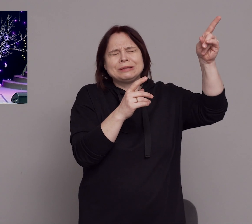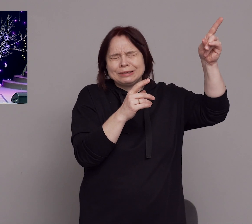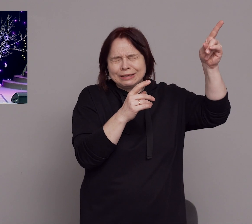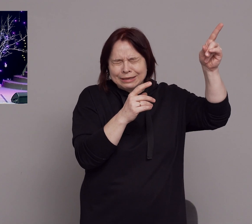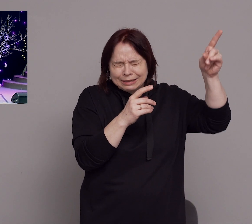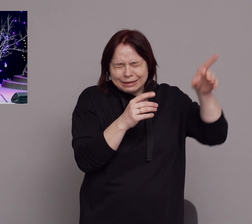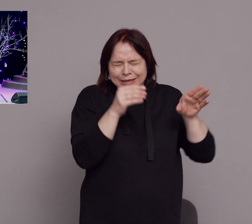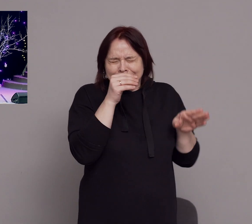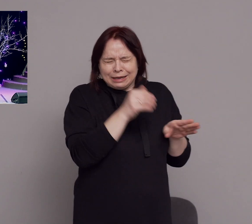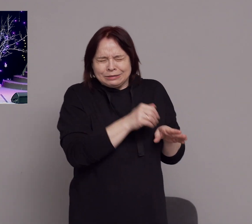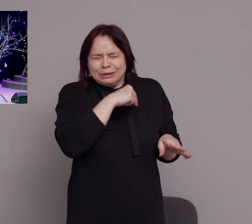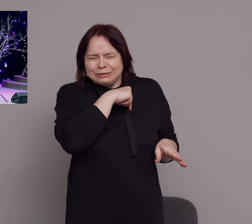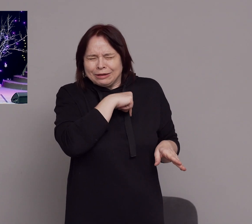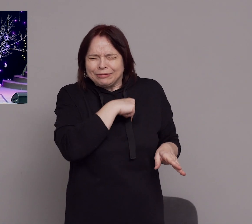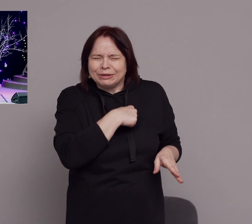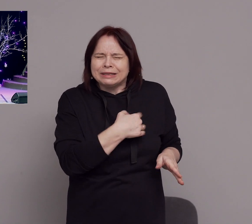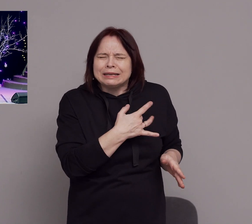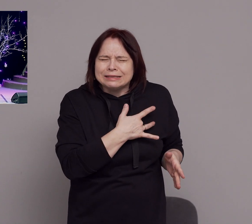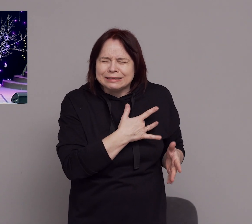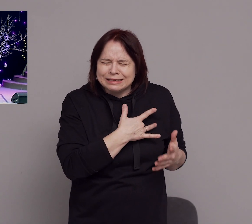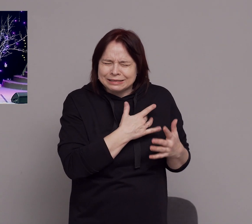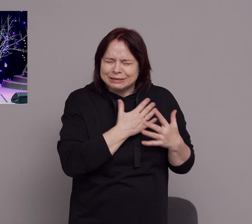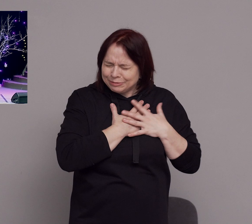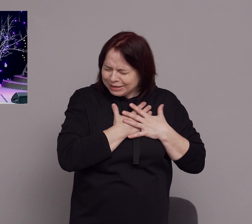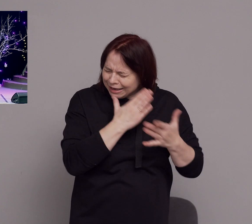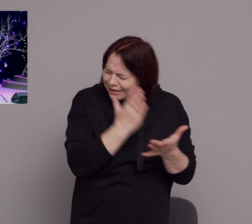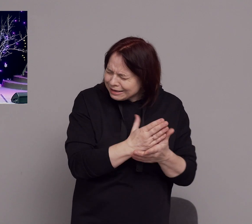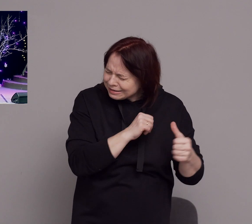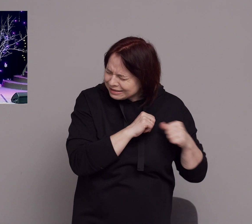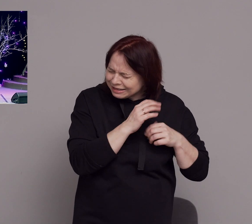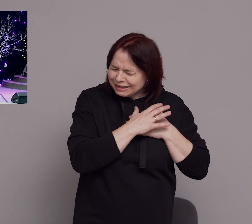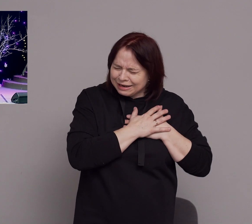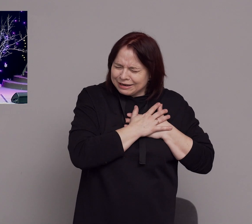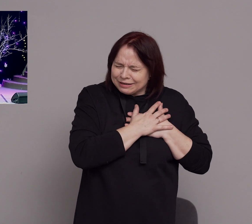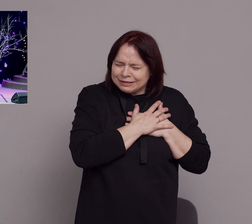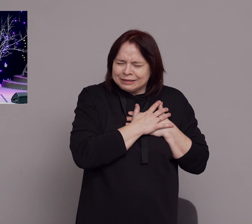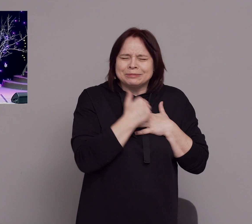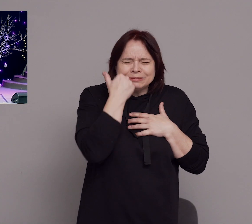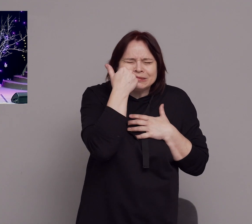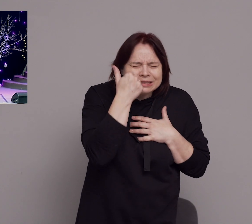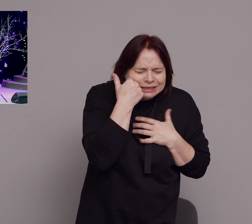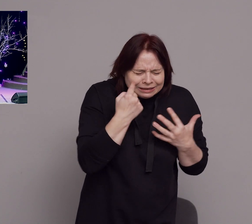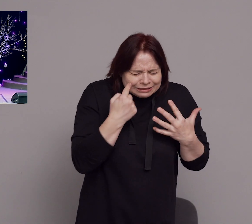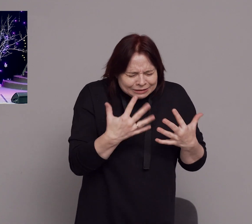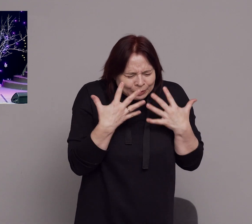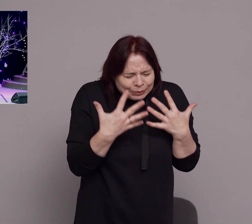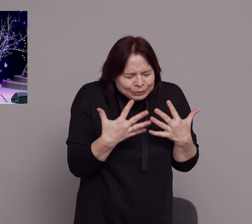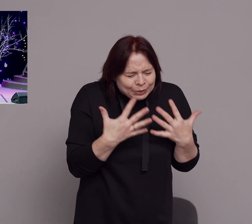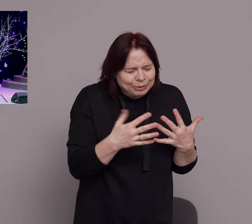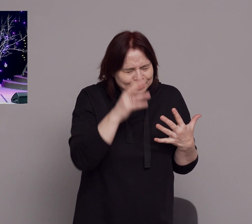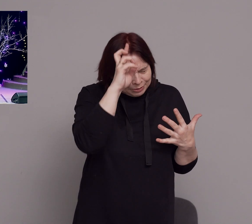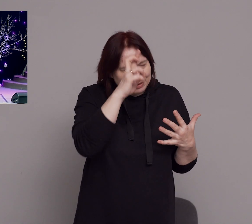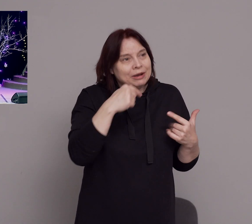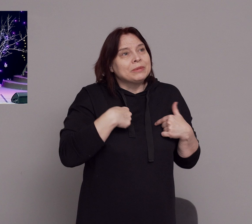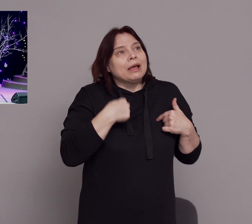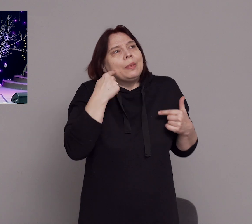прячем от всех. Мы боимся, если Бог встретится с этим. Мы боимся, если всемогущий Бог придет и прикоснется к тем